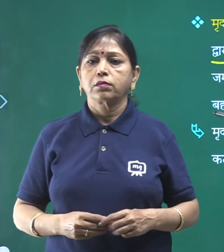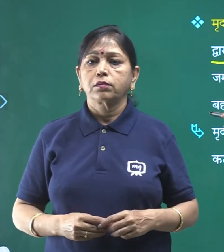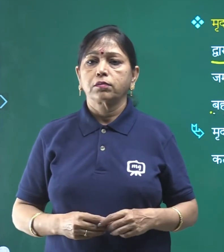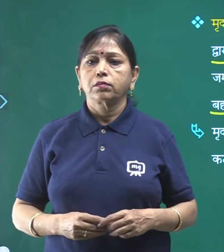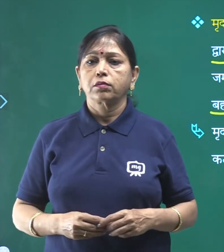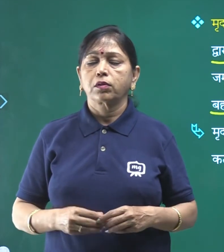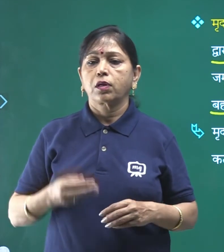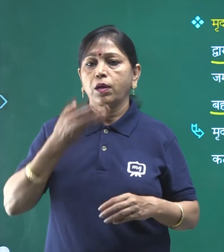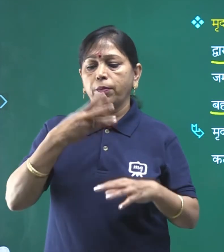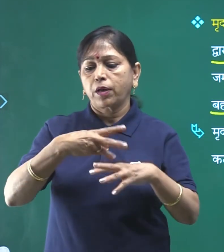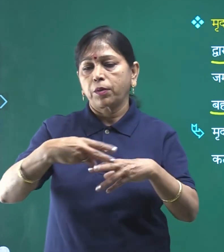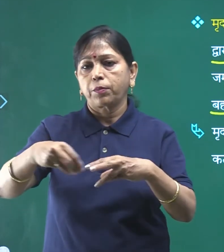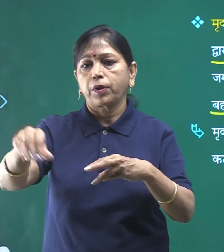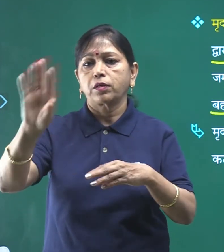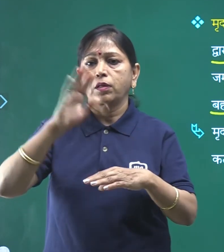और बहना